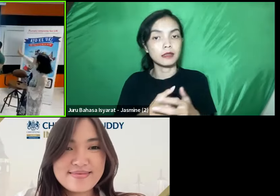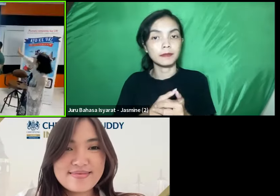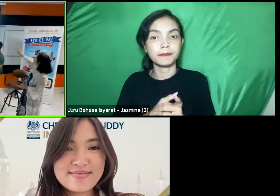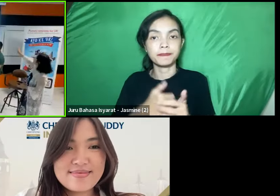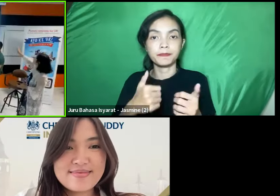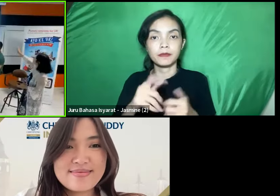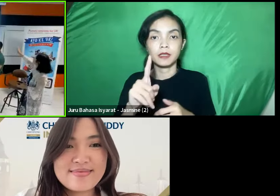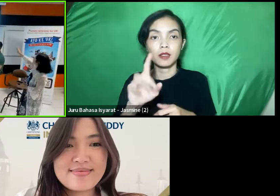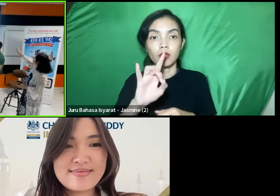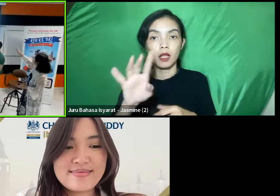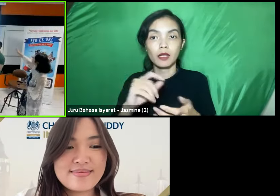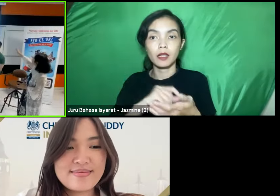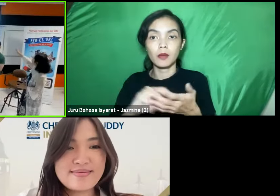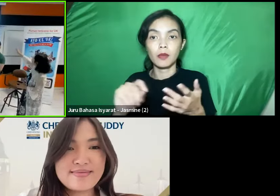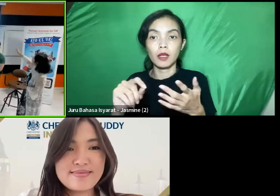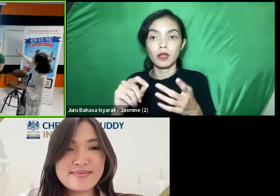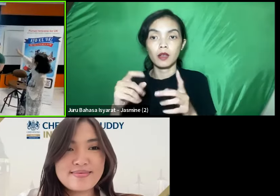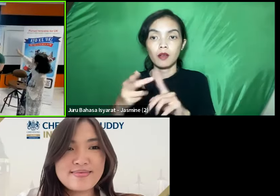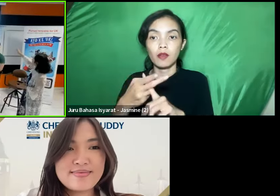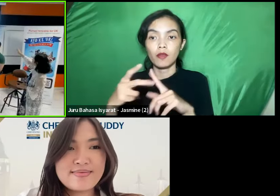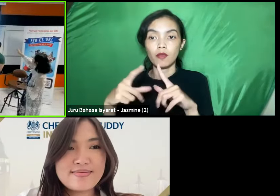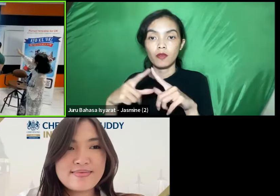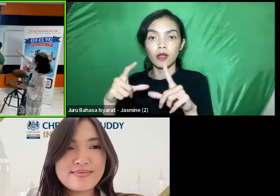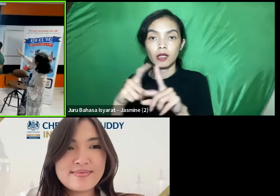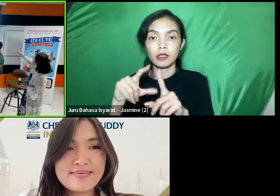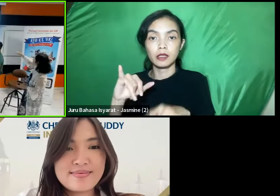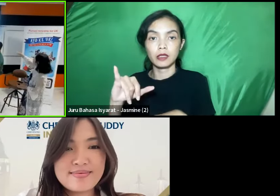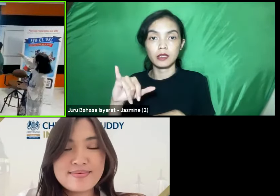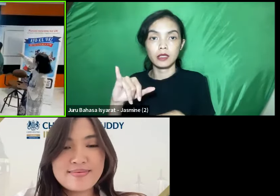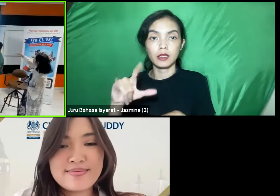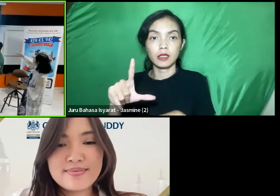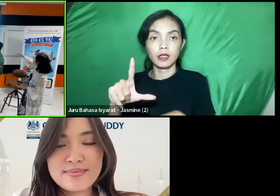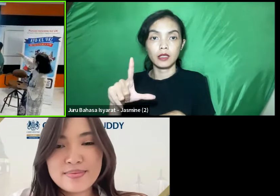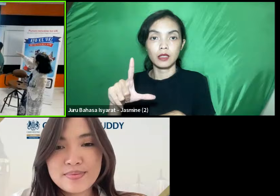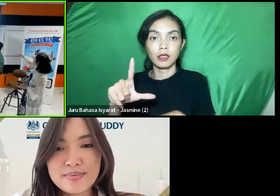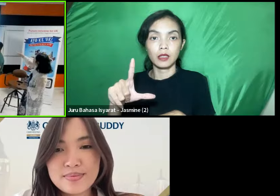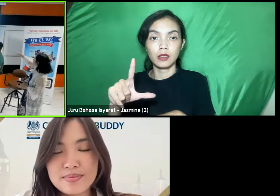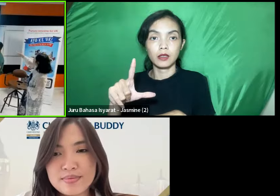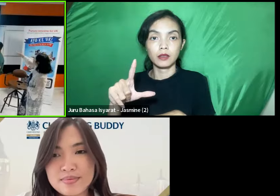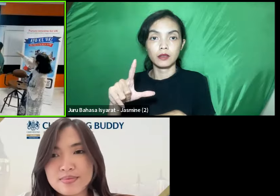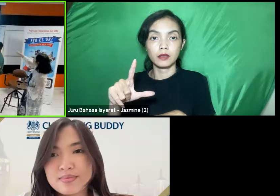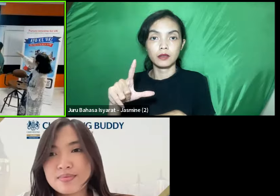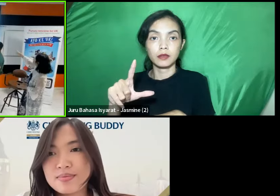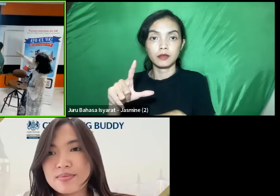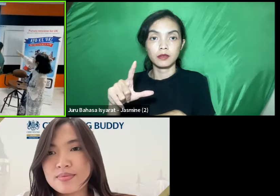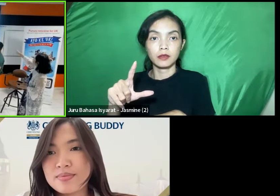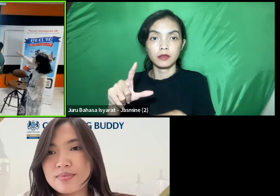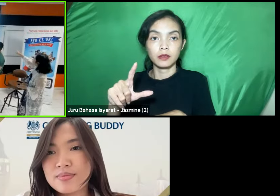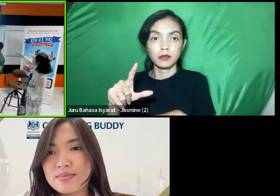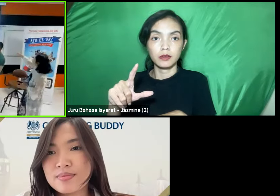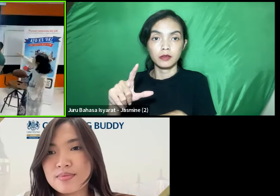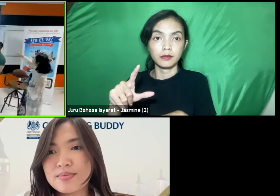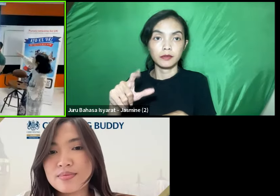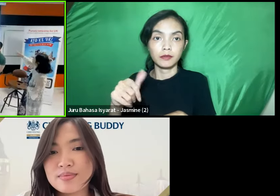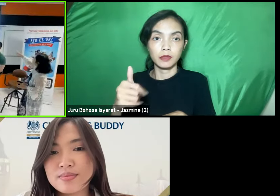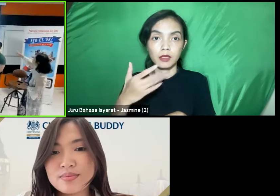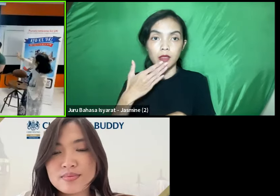lagi nih mungkin dari mas eh fadilul Hakim ini bisa dijawab Eh bisa dipertanyakan